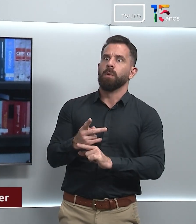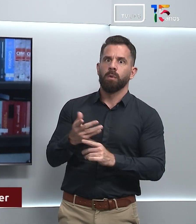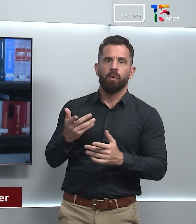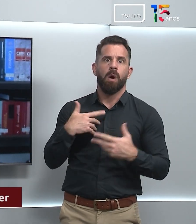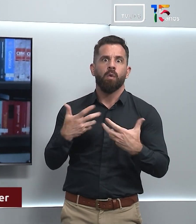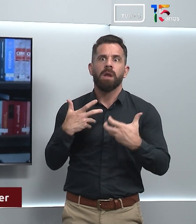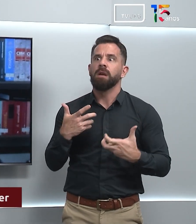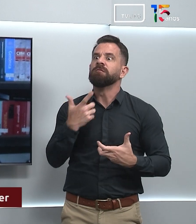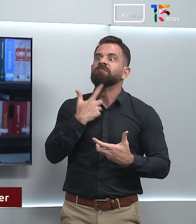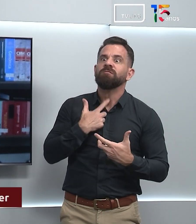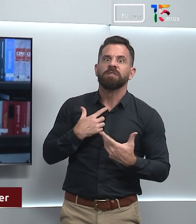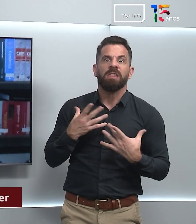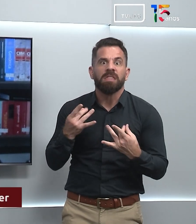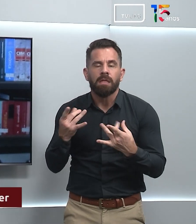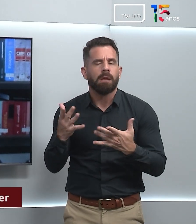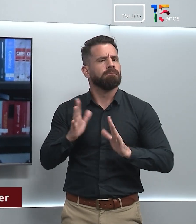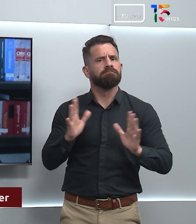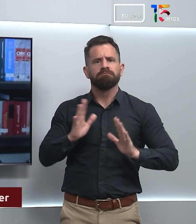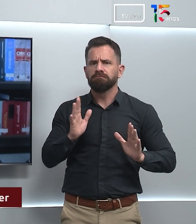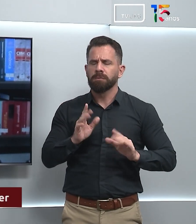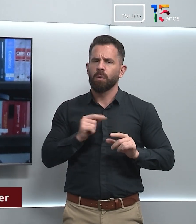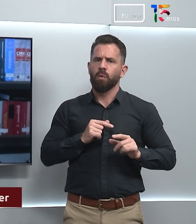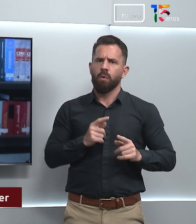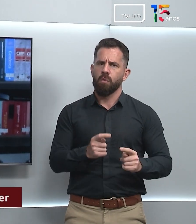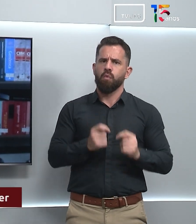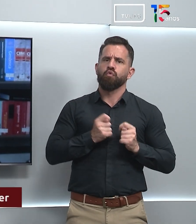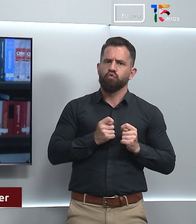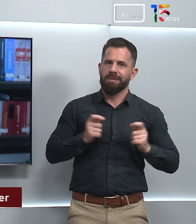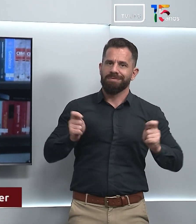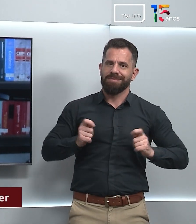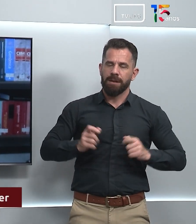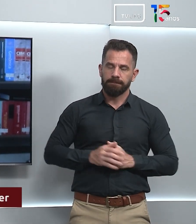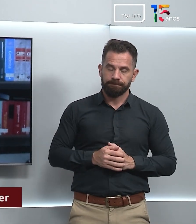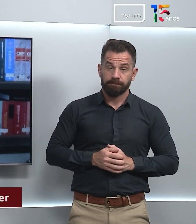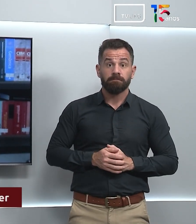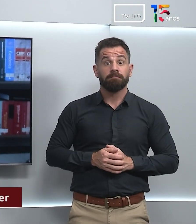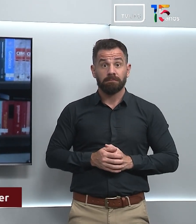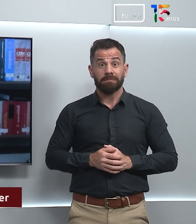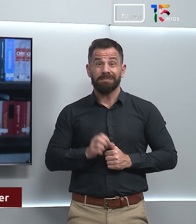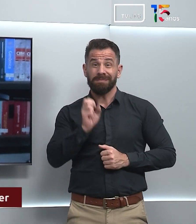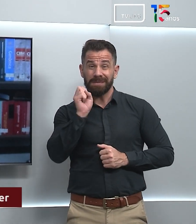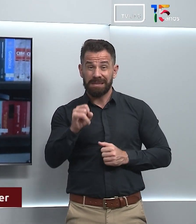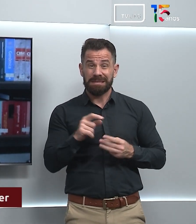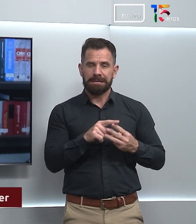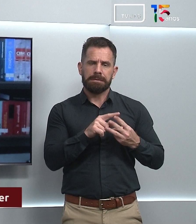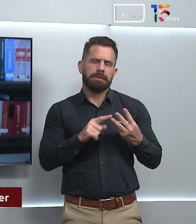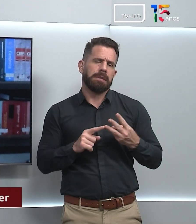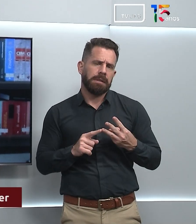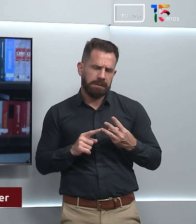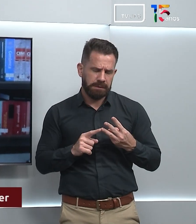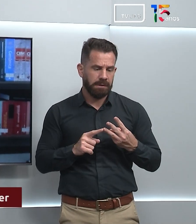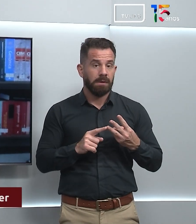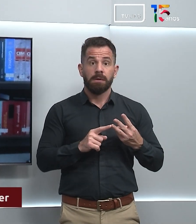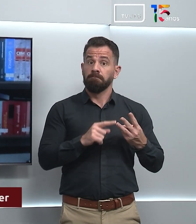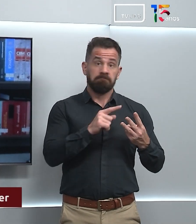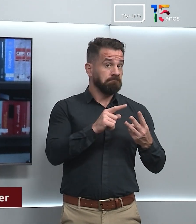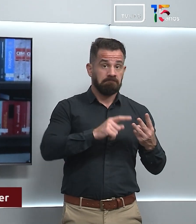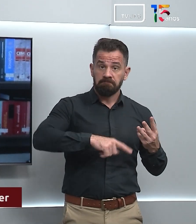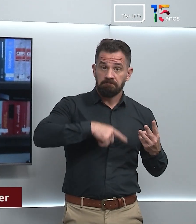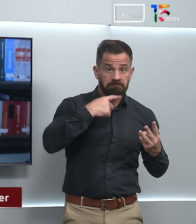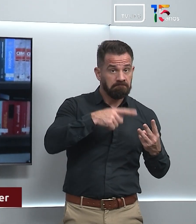comida e não ter fome compulsiva. Mas quando esses 3 itens, quando não se